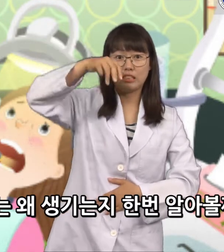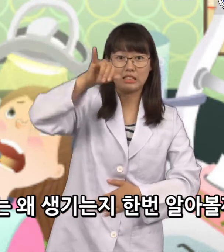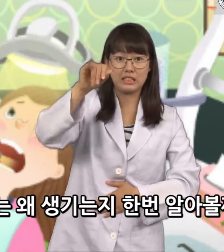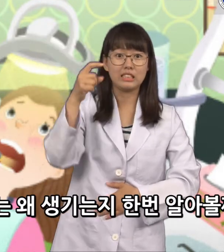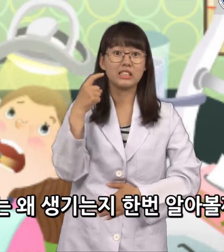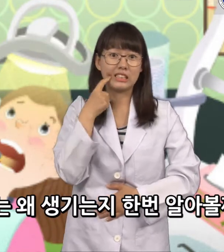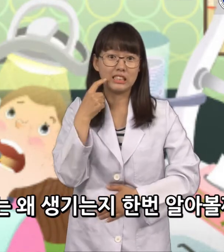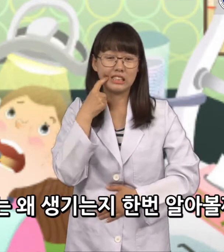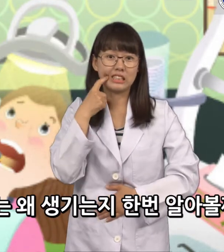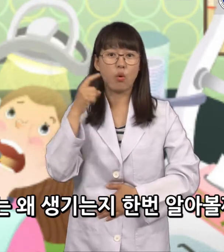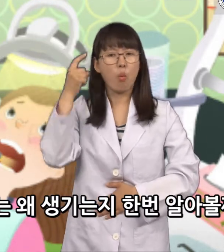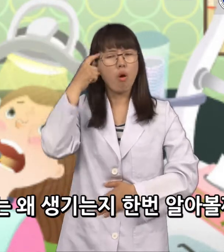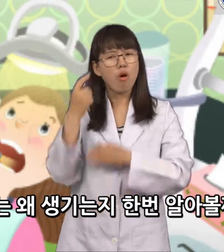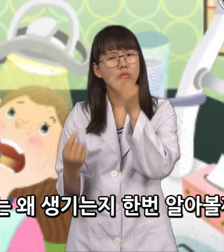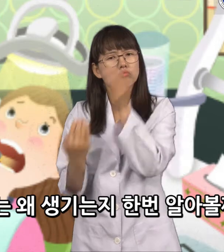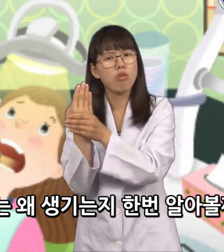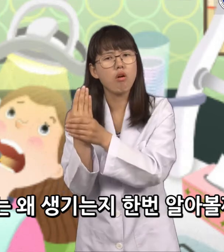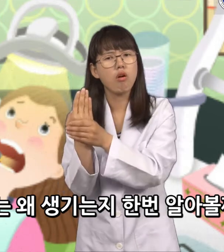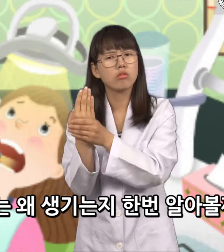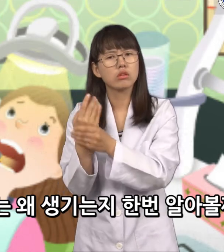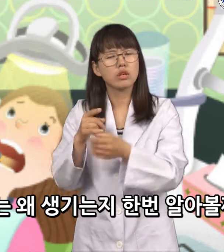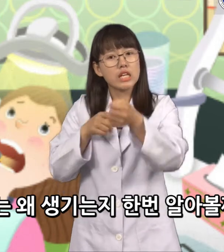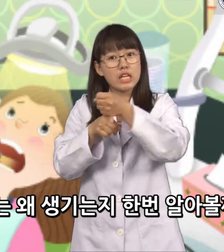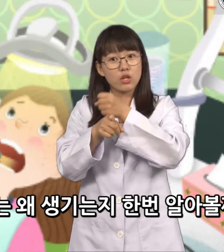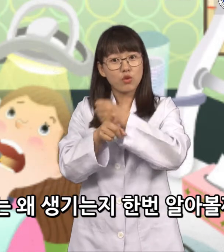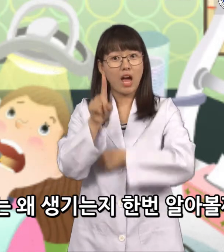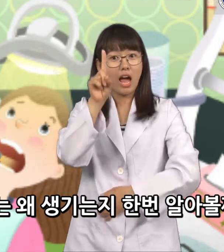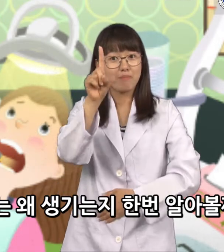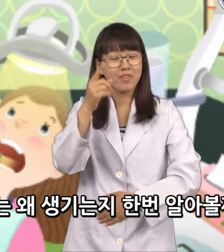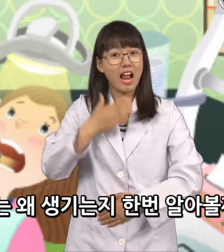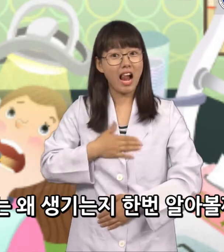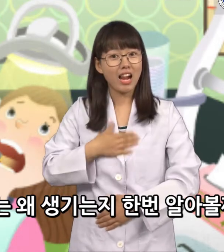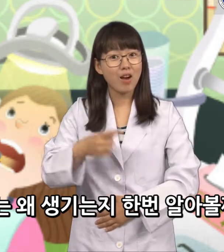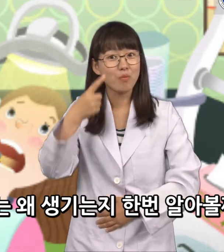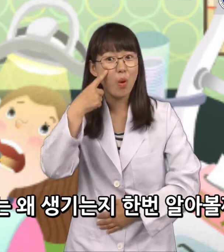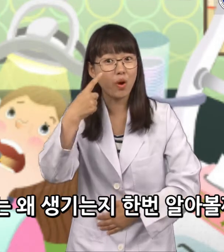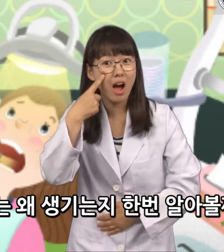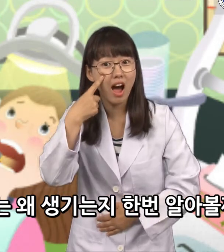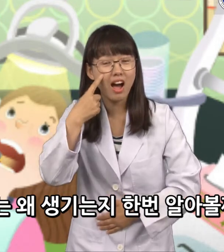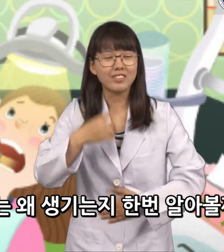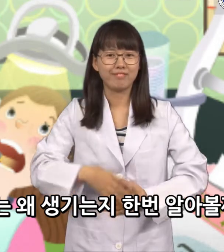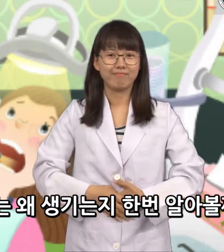충치는 왜 생기는지 한번 알아볼까요?